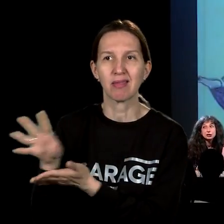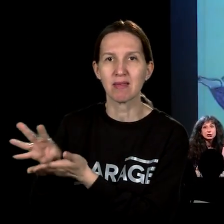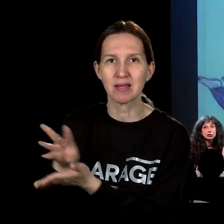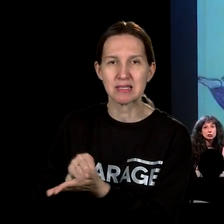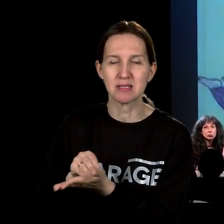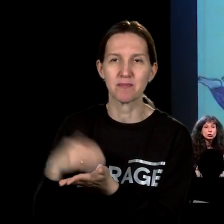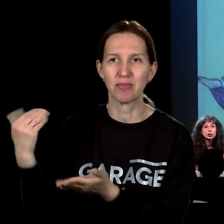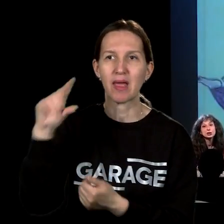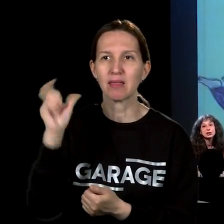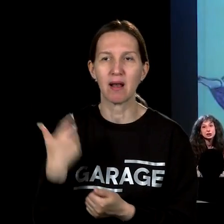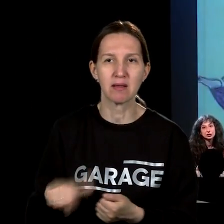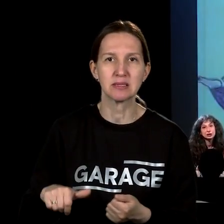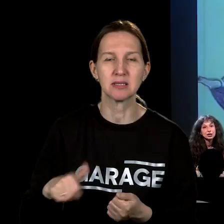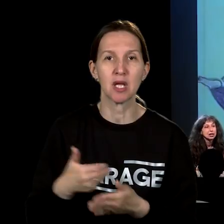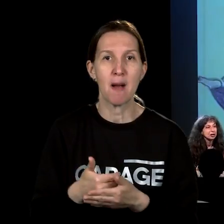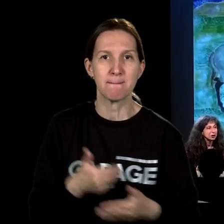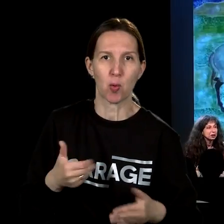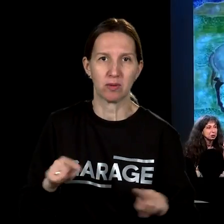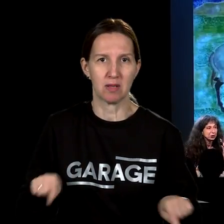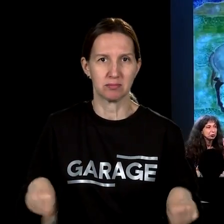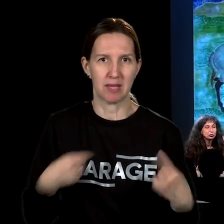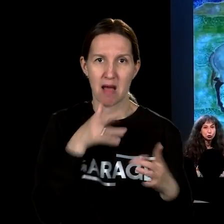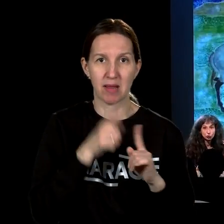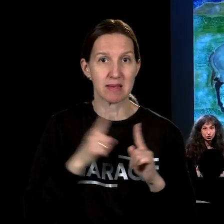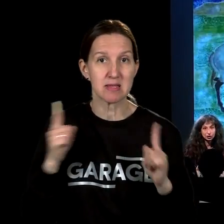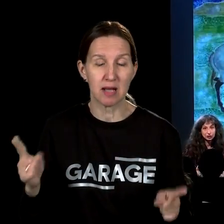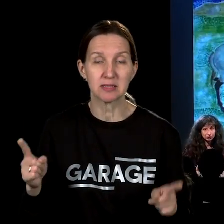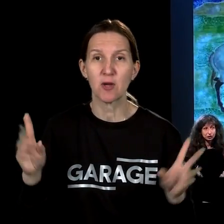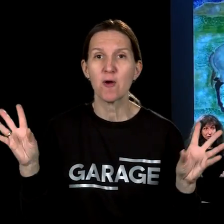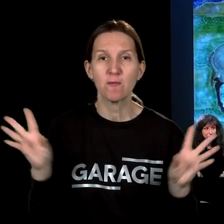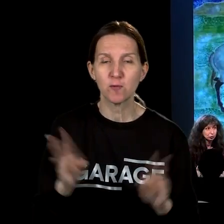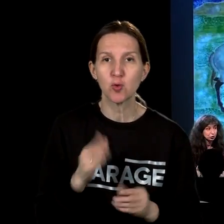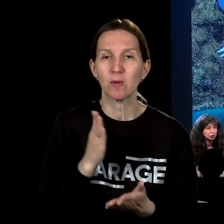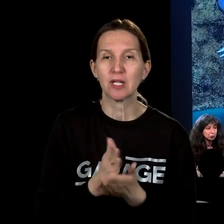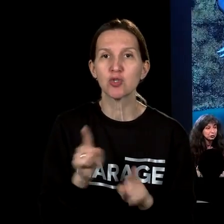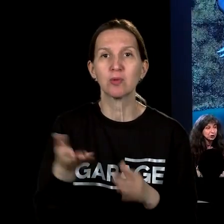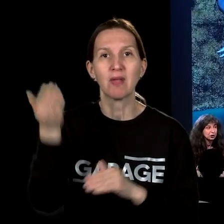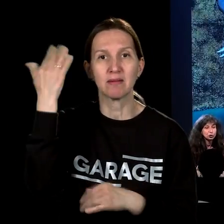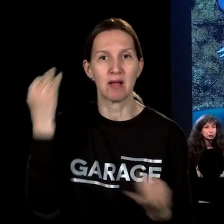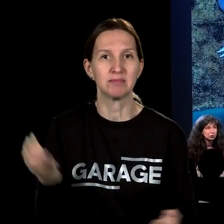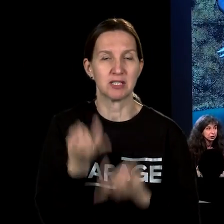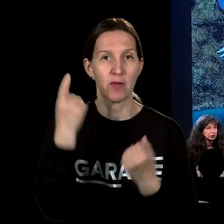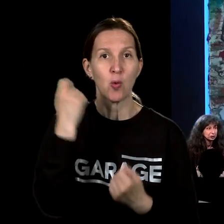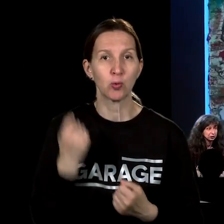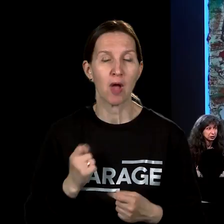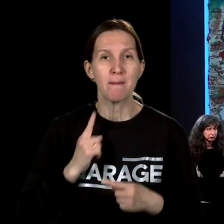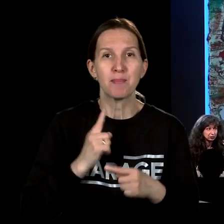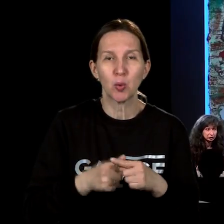итальянские проторенессанс. Там есть как бы абсолютно все, что тогда интересовало художников, плюс влияние, собственно